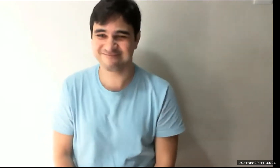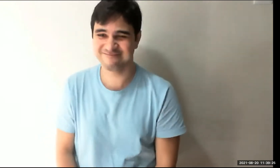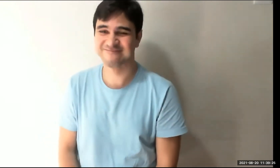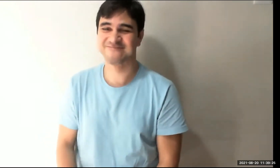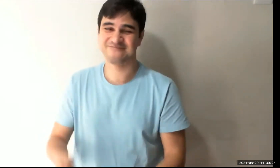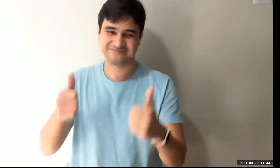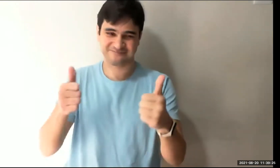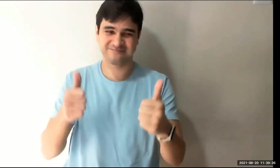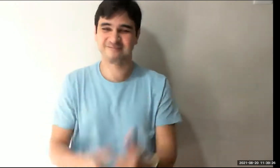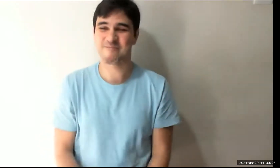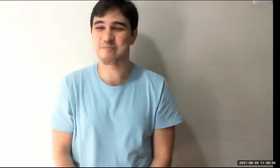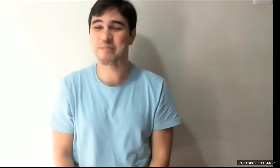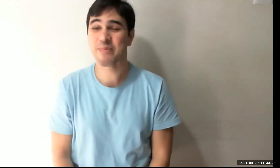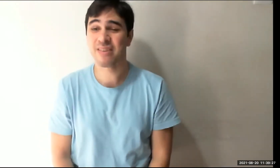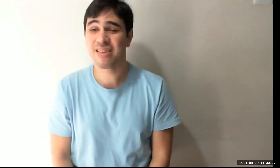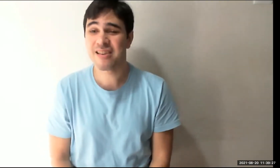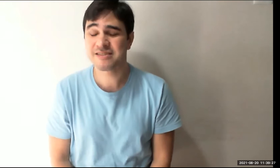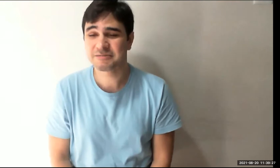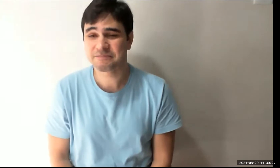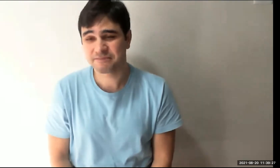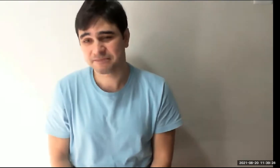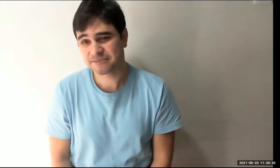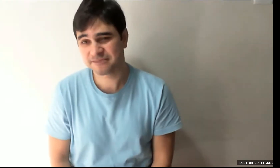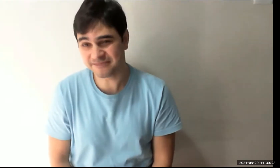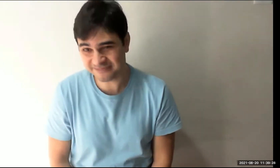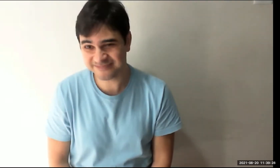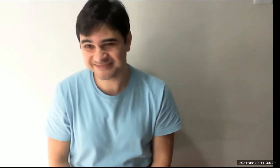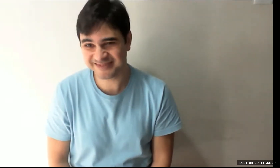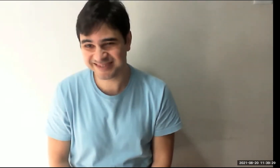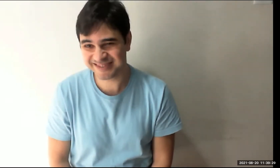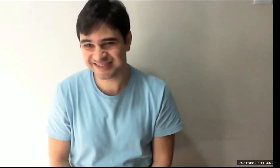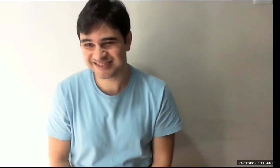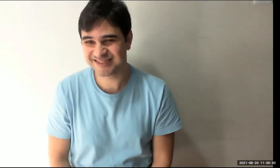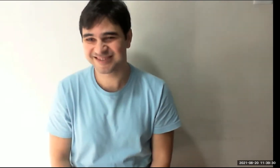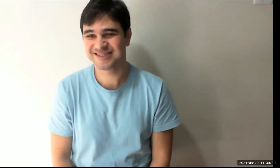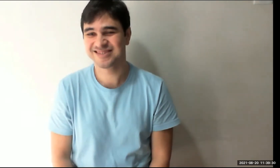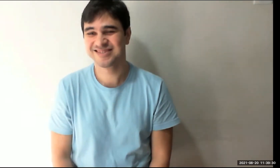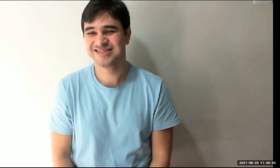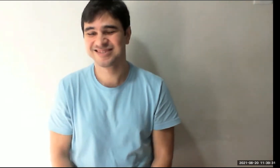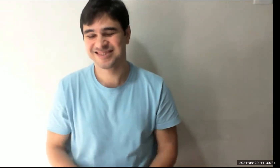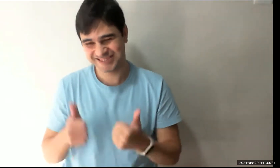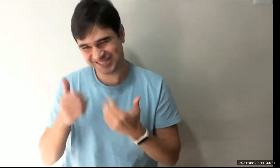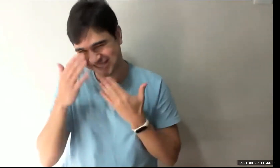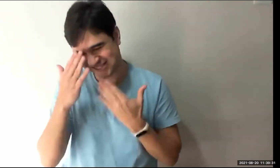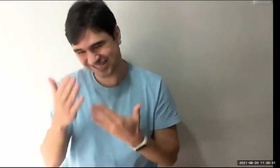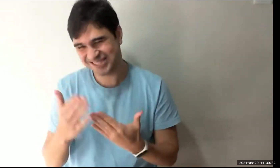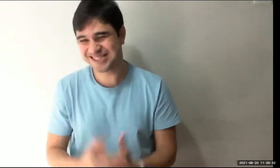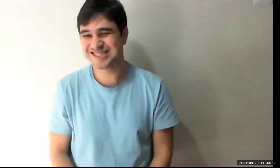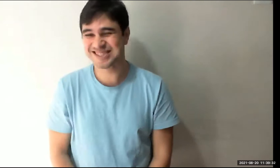complementar, agradecendo ao Eric pela palestra ótima, né, que você apresentou